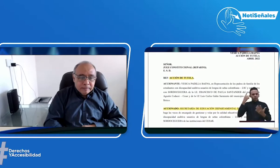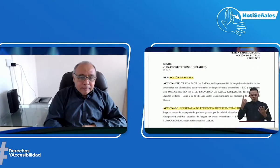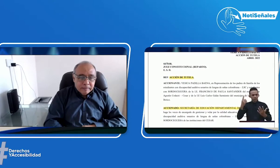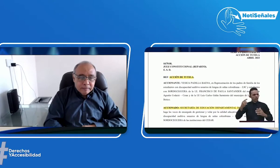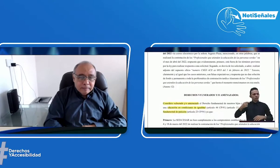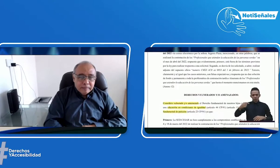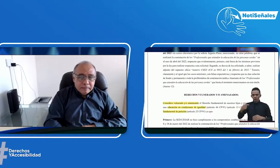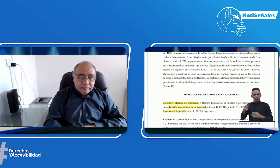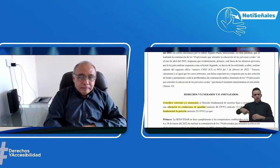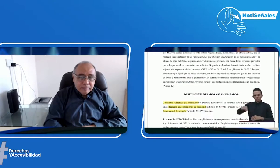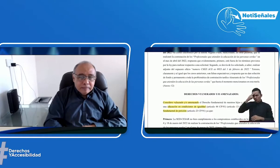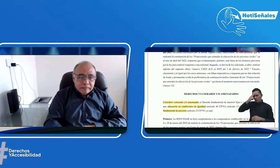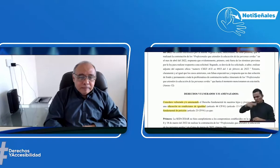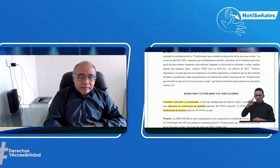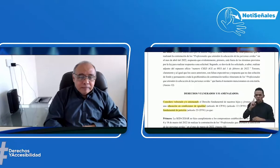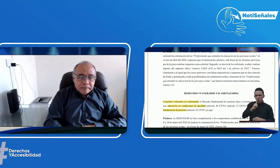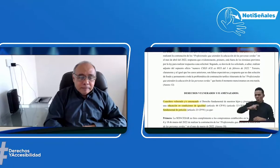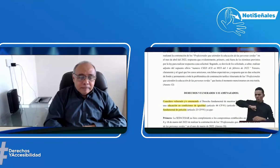¿Qué?